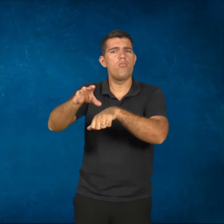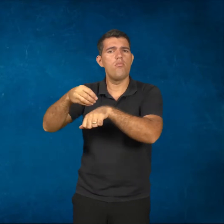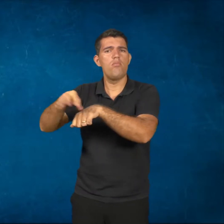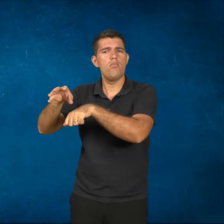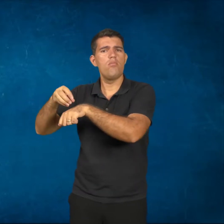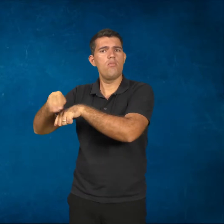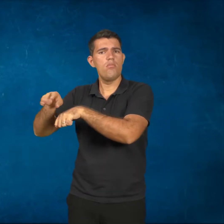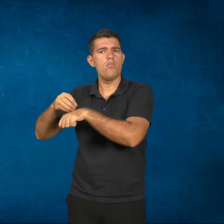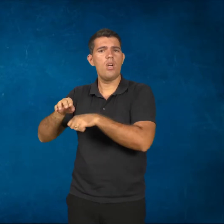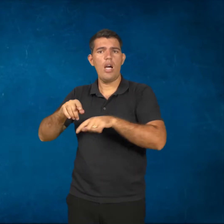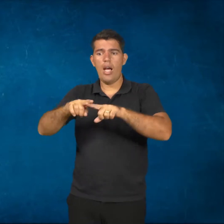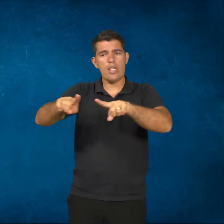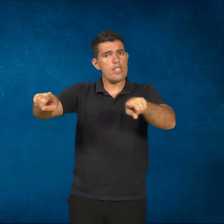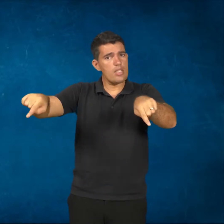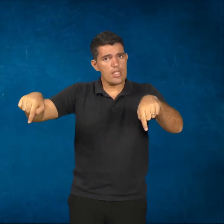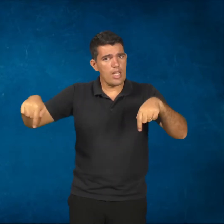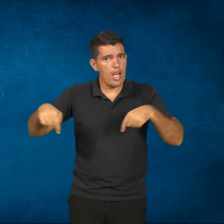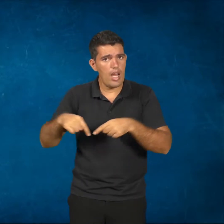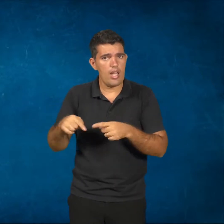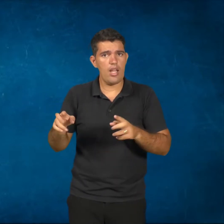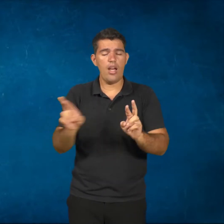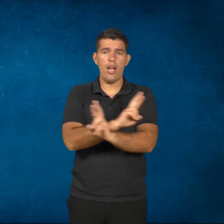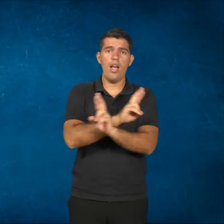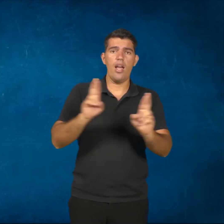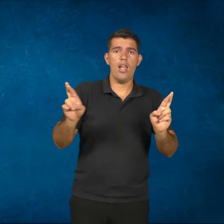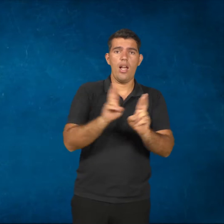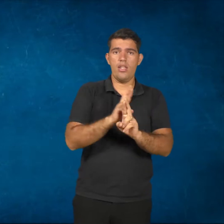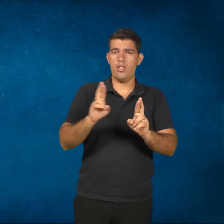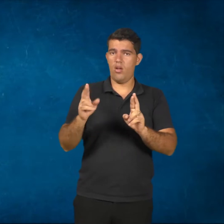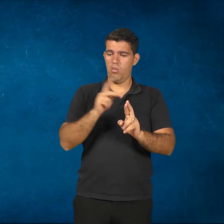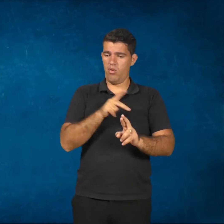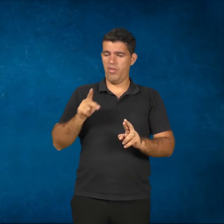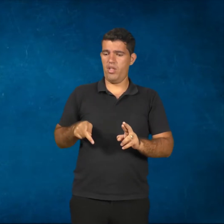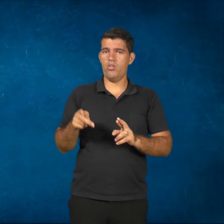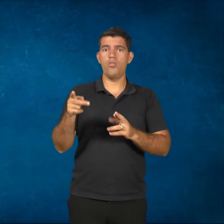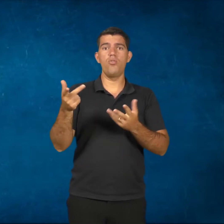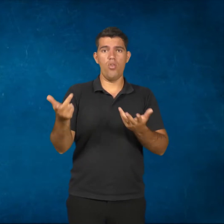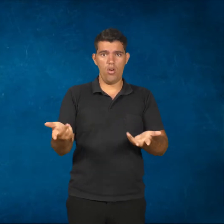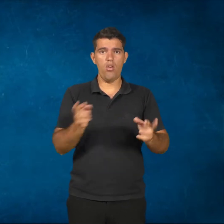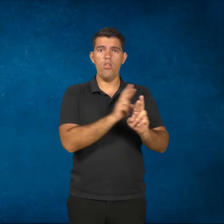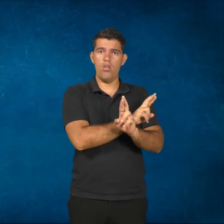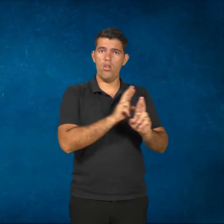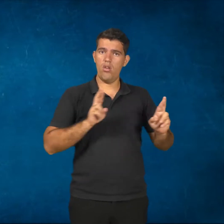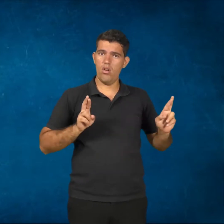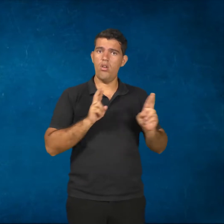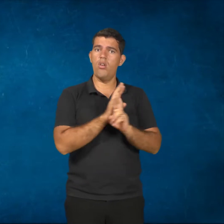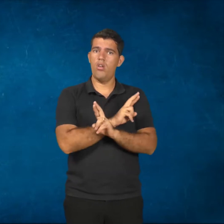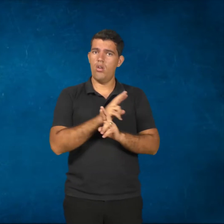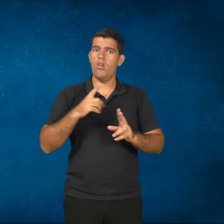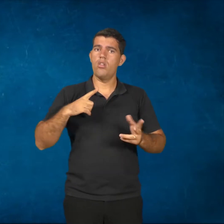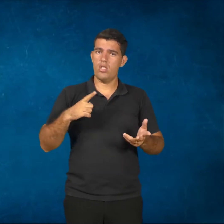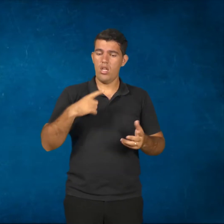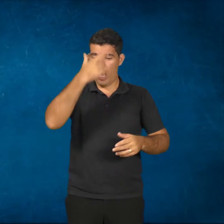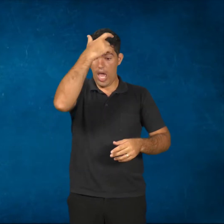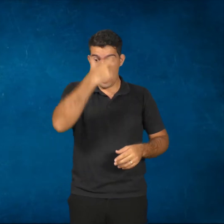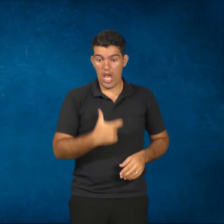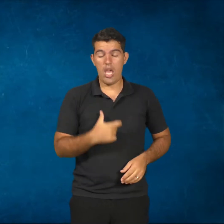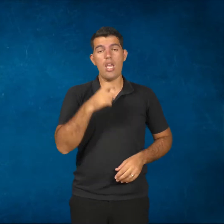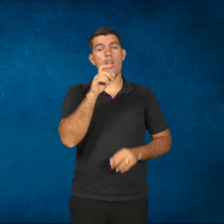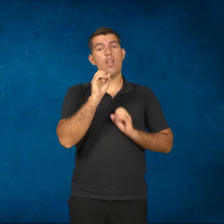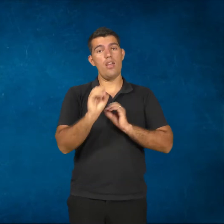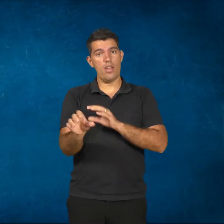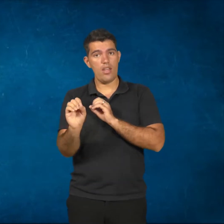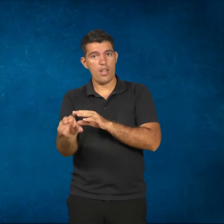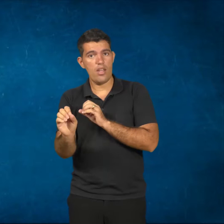geral, a sala de aula, a relação entre os educandos, o próprio educando como o